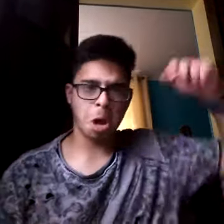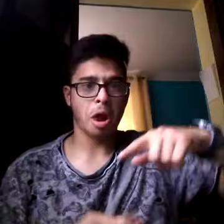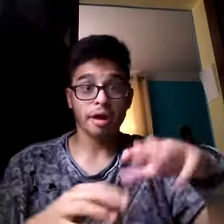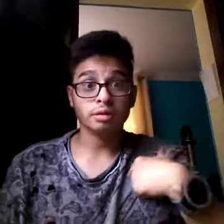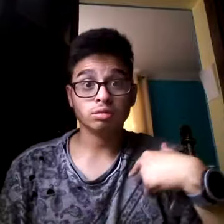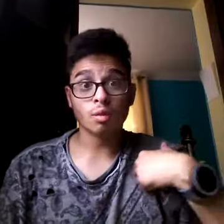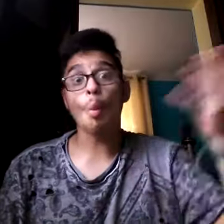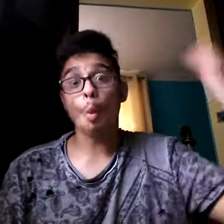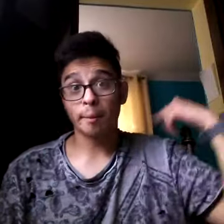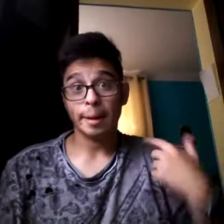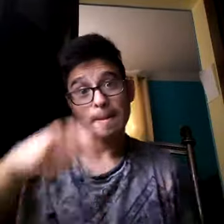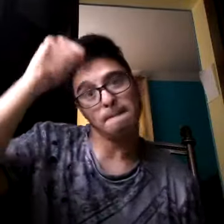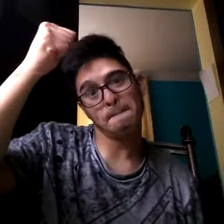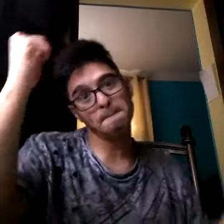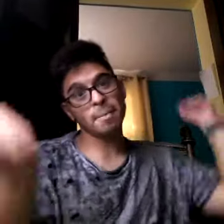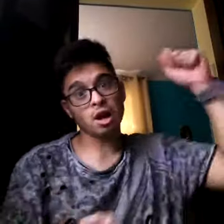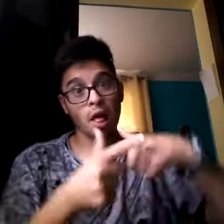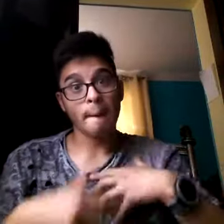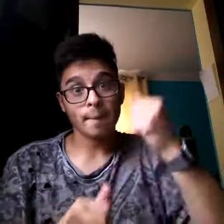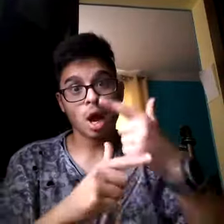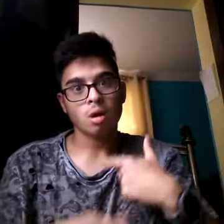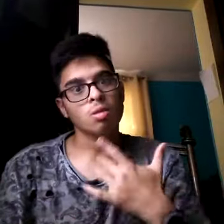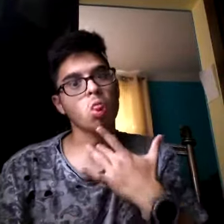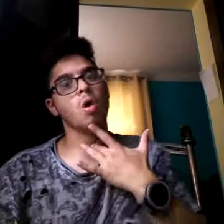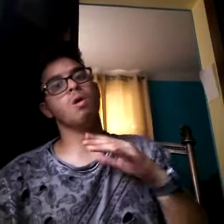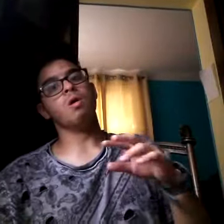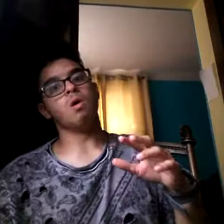Walking by. This lucky lady is walking home with 64